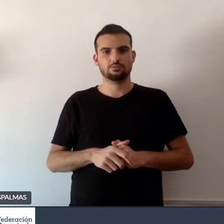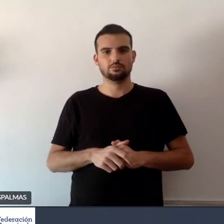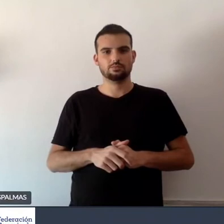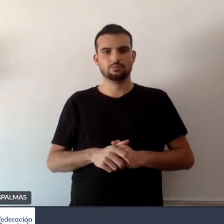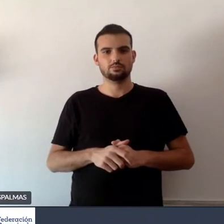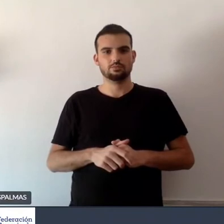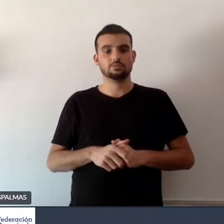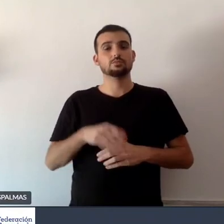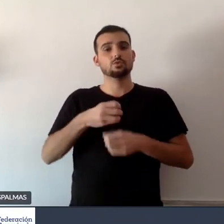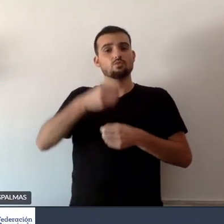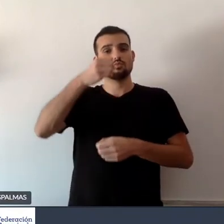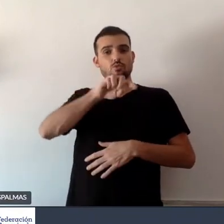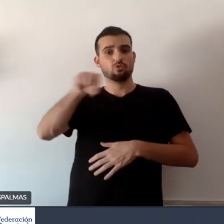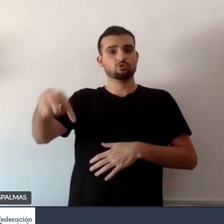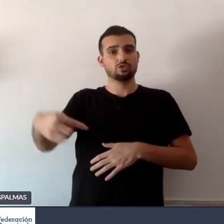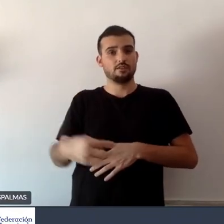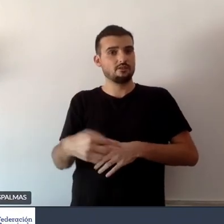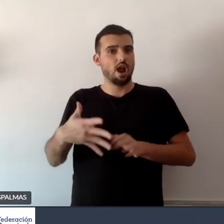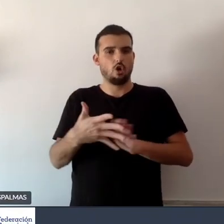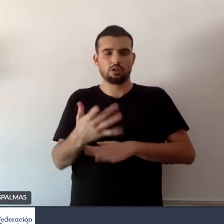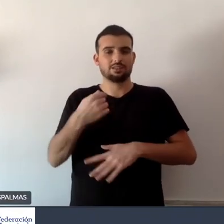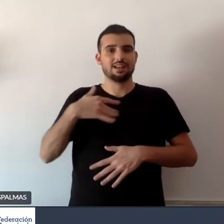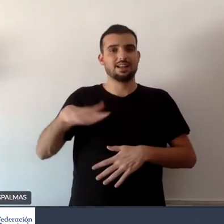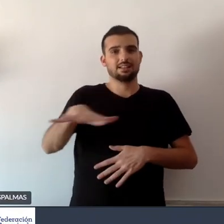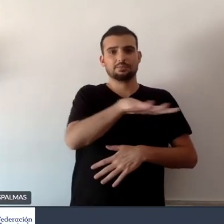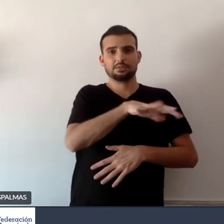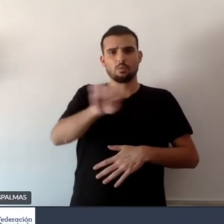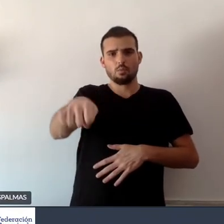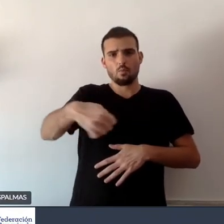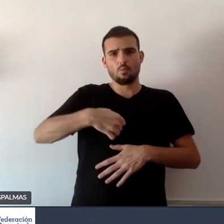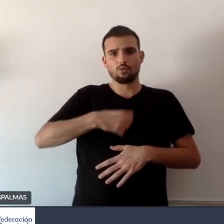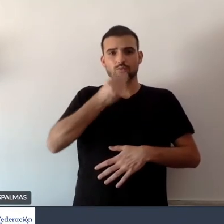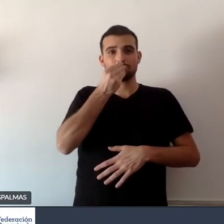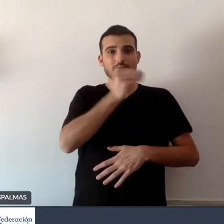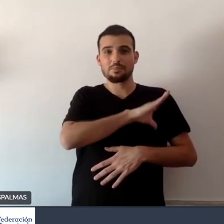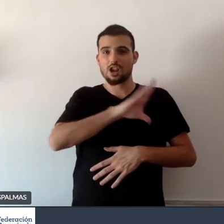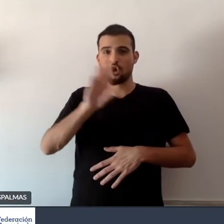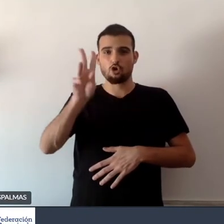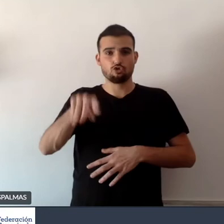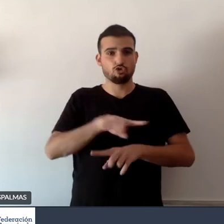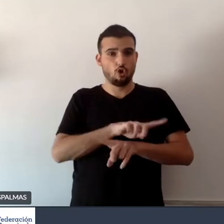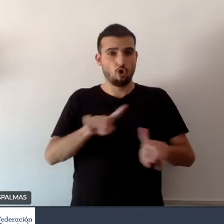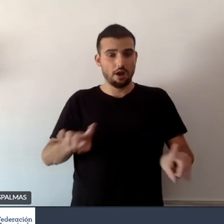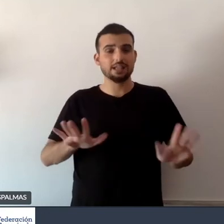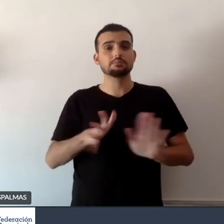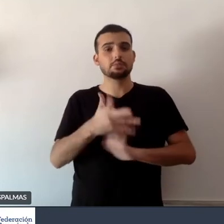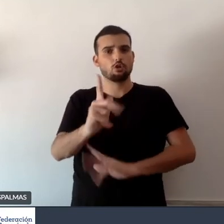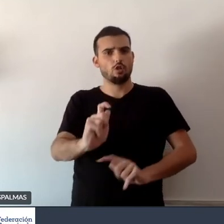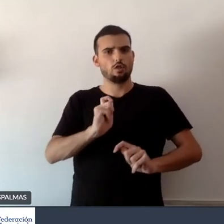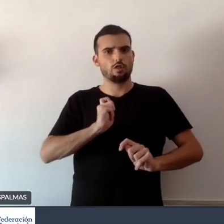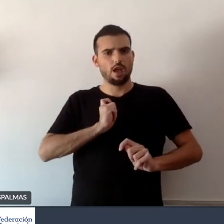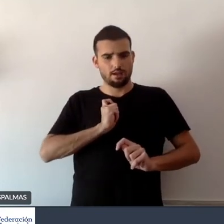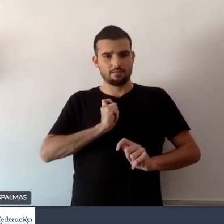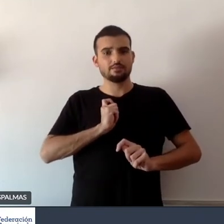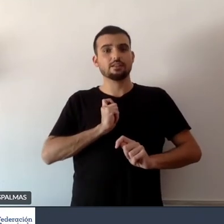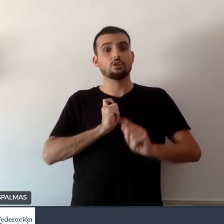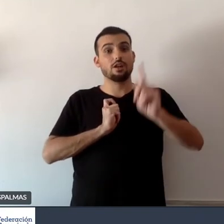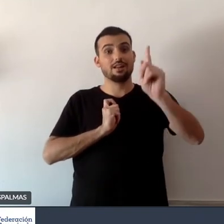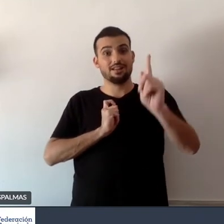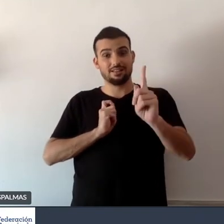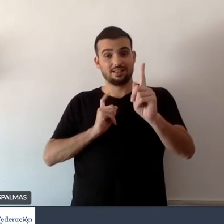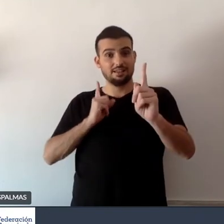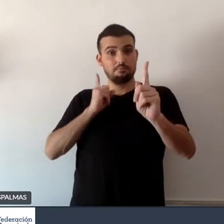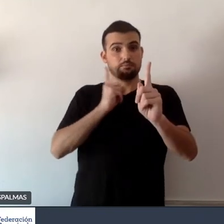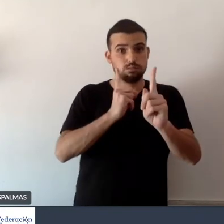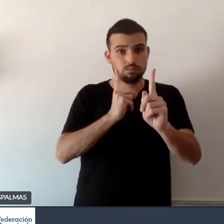Poste bajo. En este caso el spacing quizás no es el mejor. Pero lo que provoca con ese corte es que este jugador tenga que decidir qué